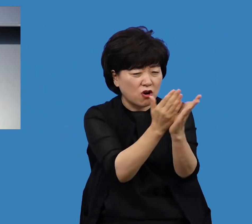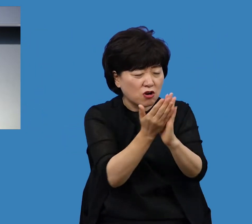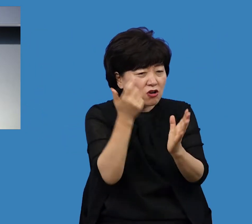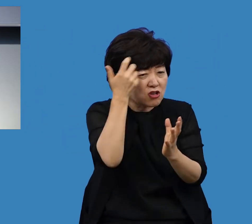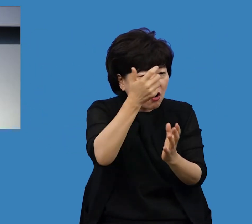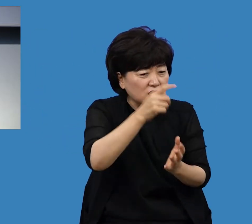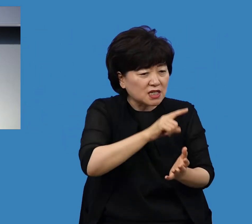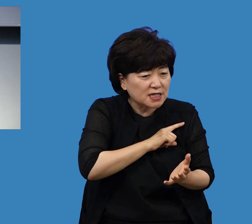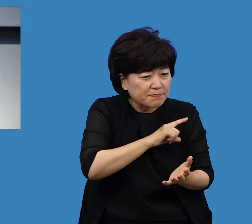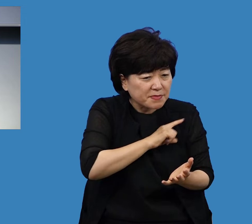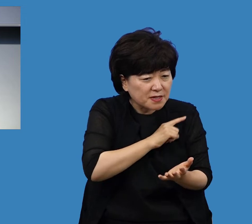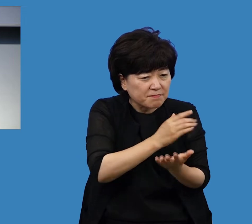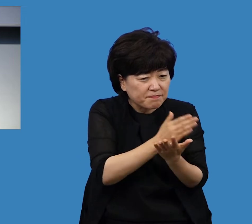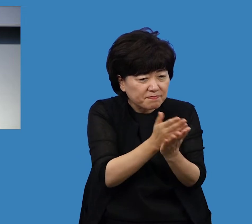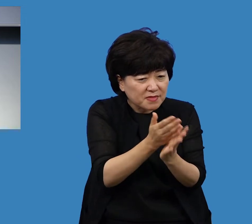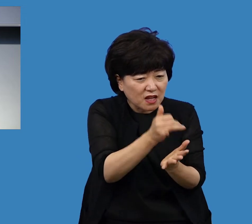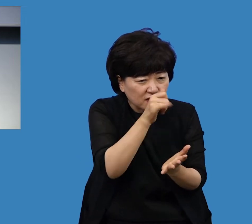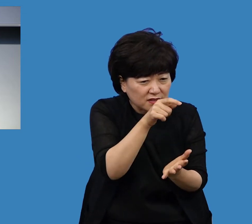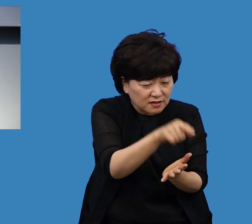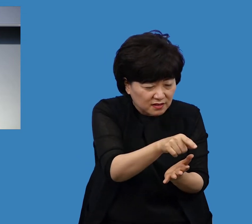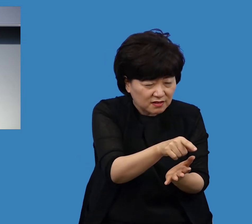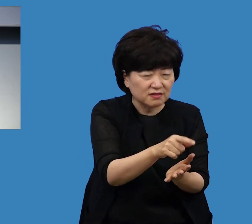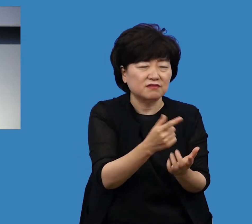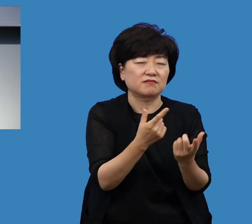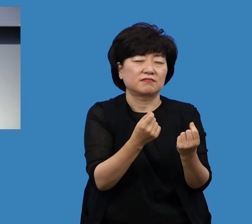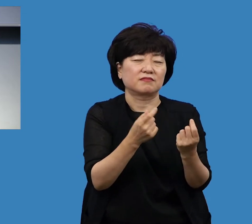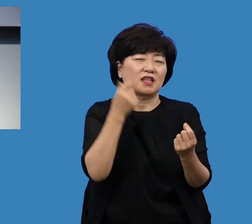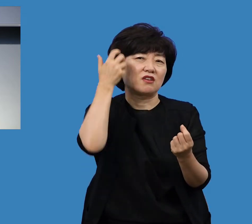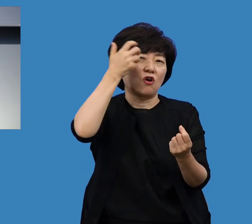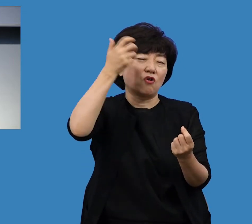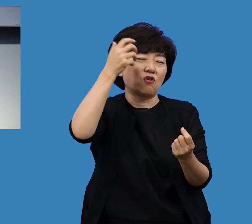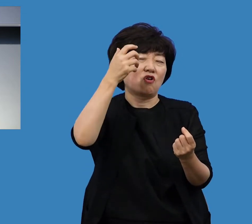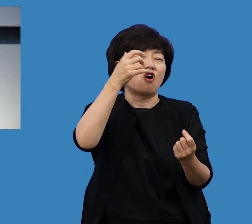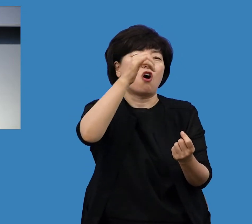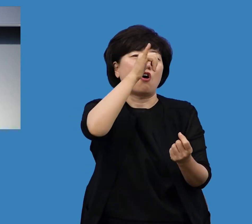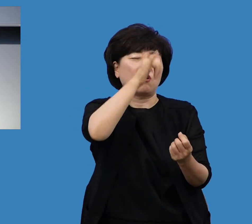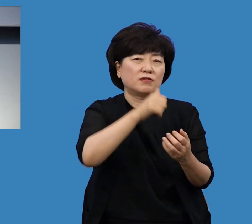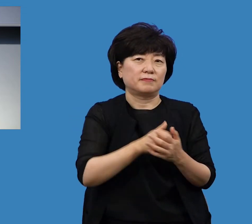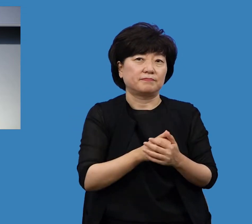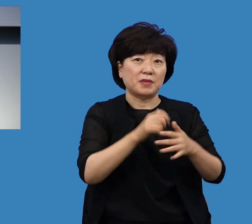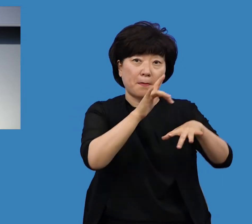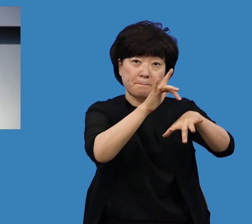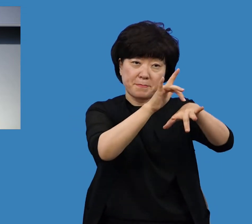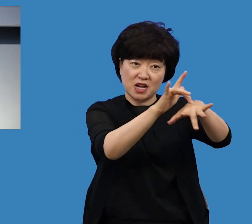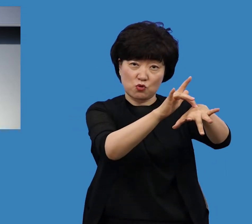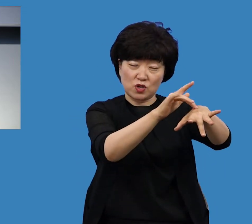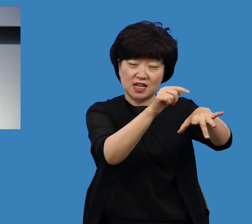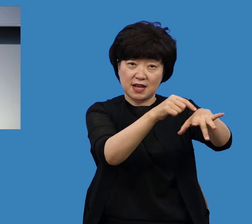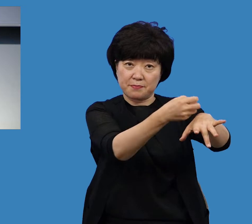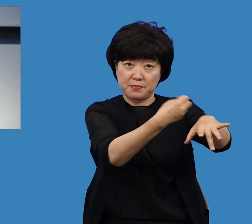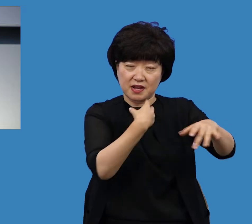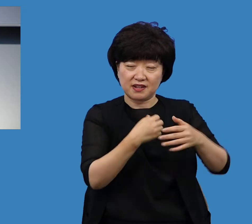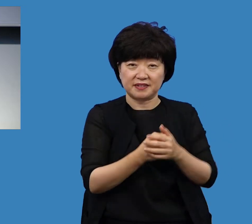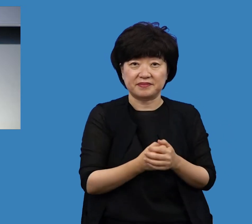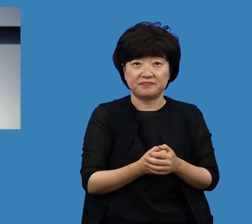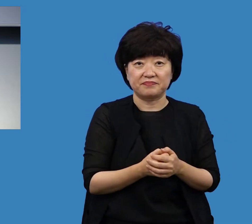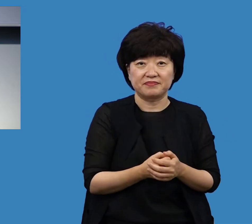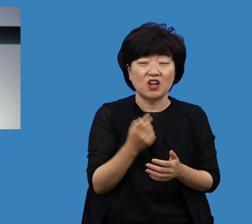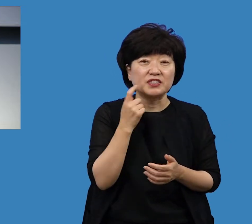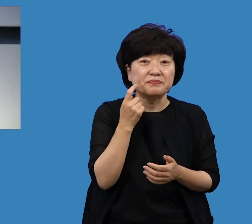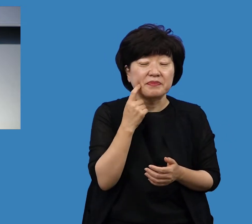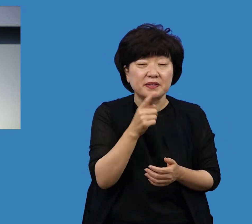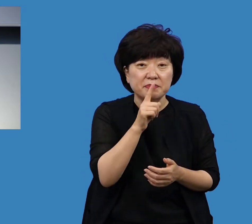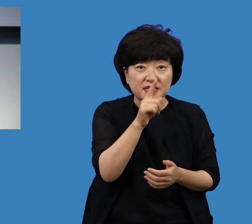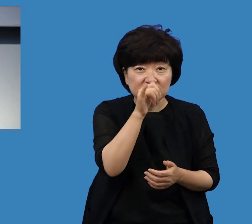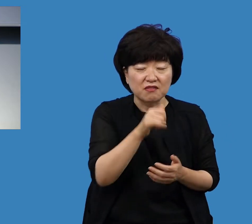나오듯이 영적인 존재들이 있다라고 하는 사실을 여러분 아셔야 됩니다. 마귀가 우리에게 하는 가장 큰 거짓말 중에 하나가 뭐냐면 다른